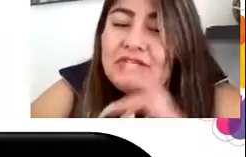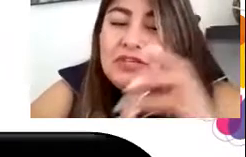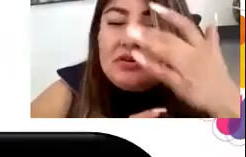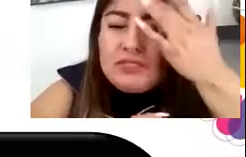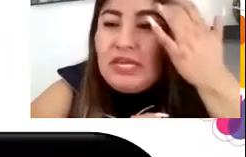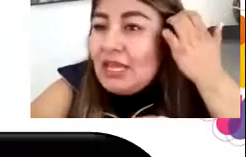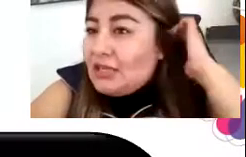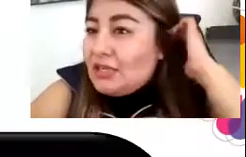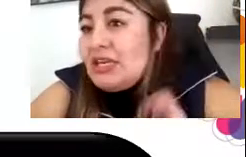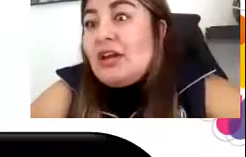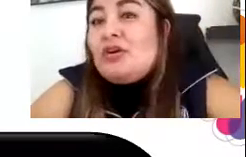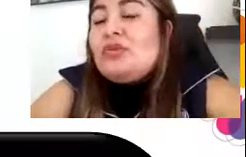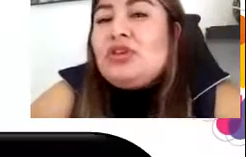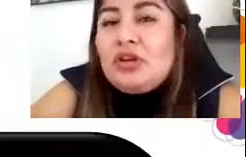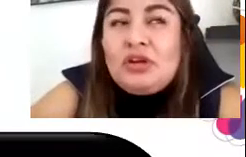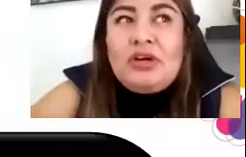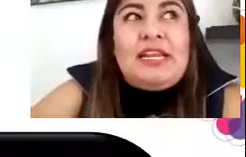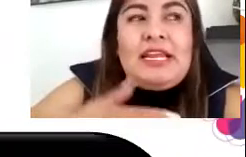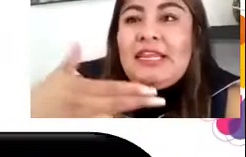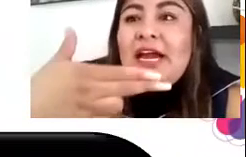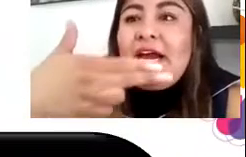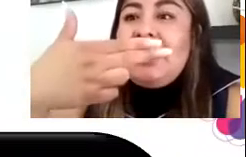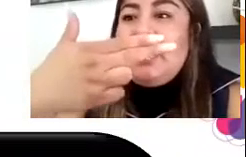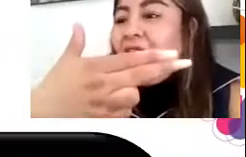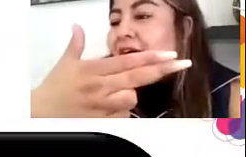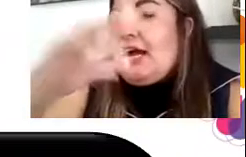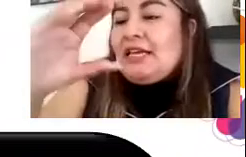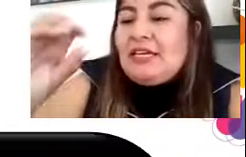correcto, chicos, que yo llegue con un sordo y le diga